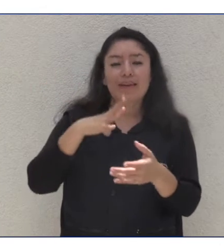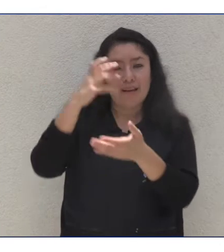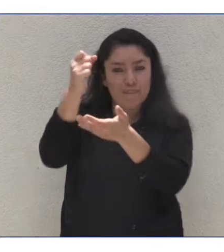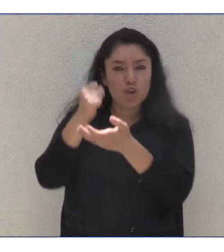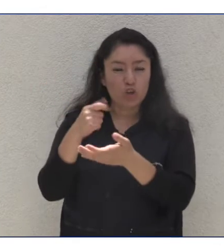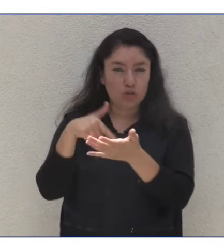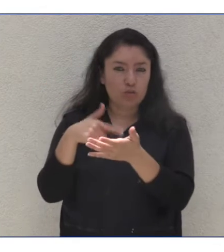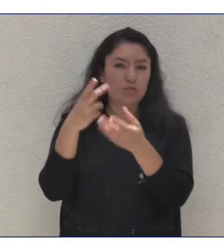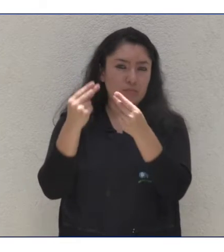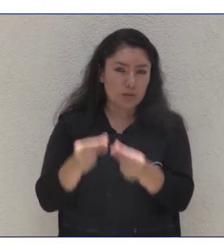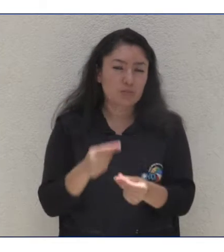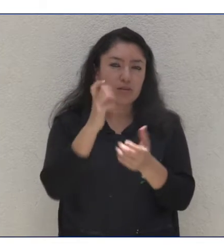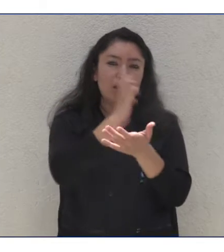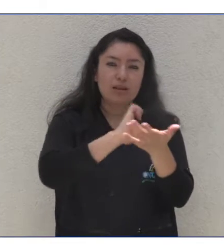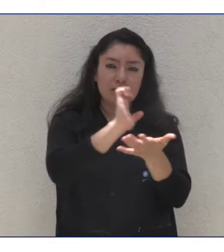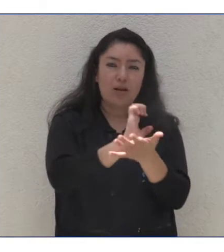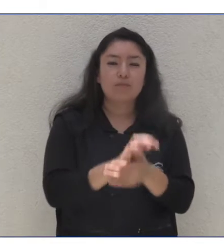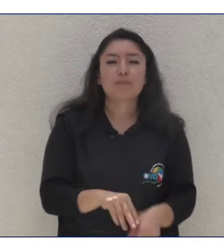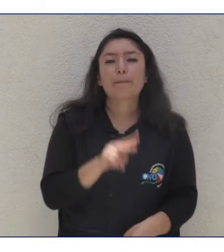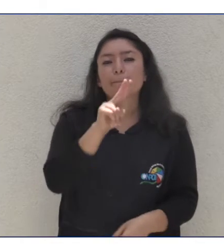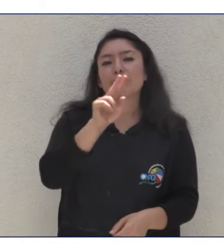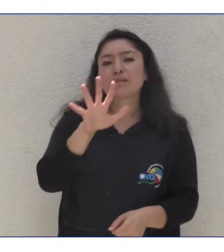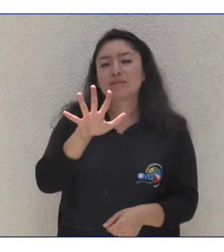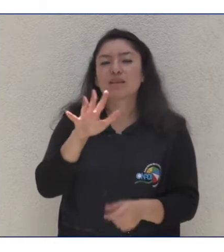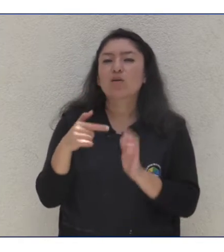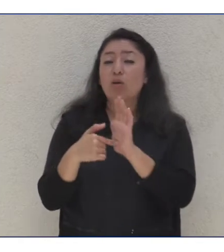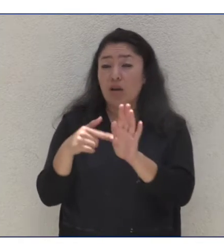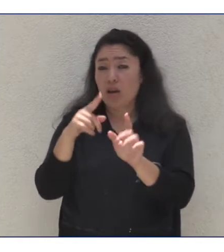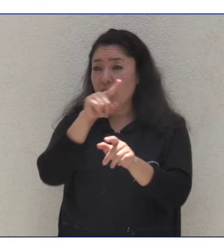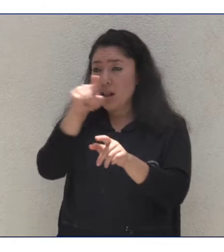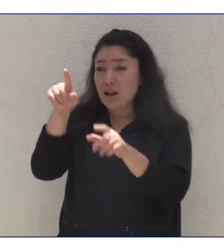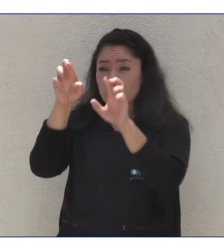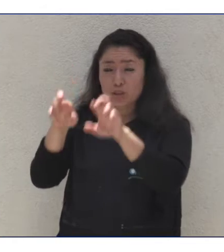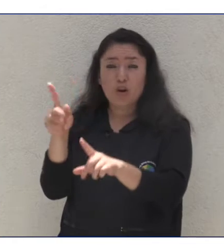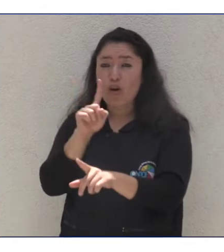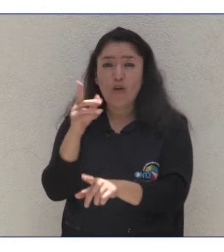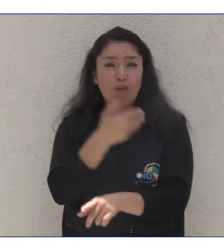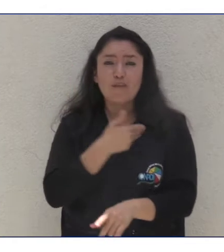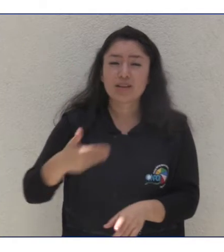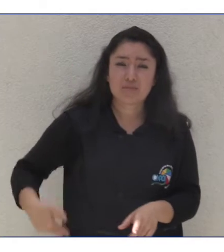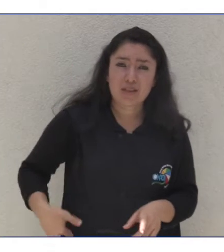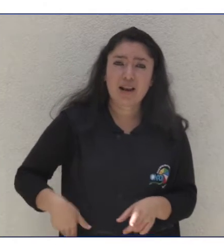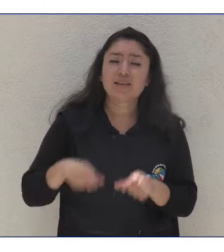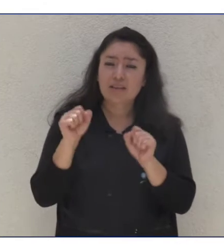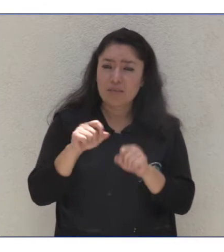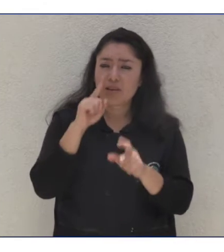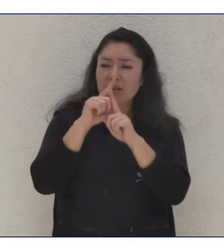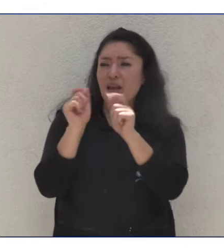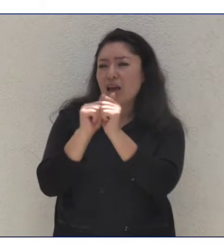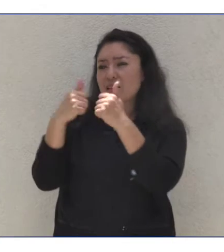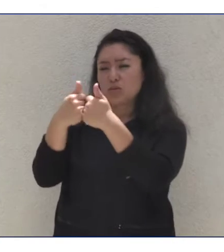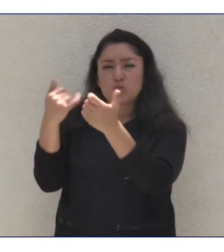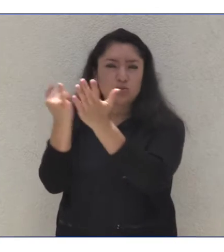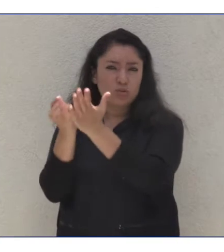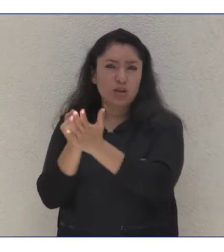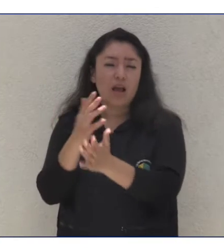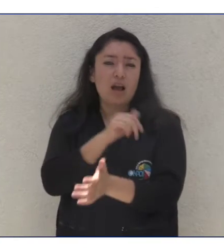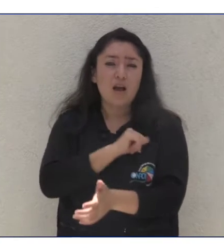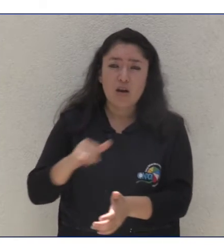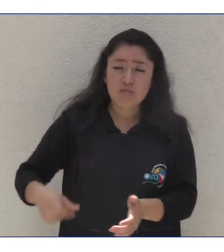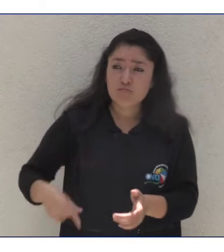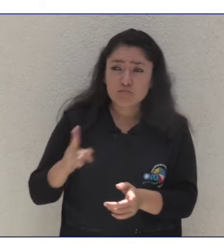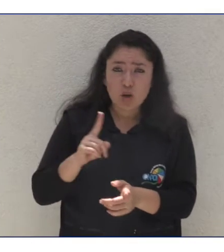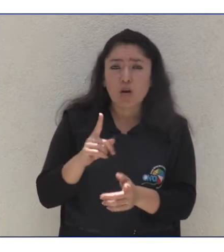dichos fondos. 25. En caso de las entidades no gubernamentales de carácter privado que manejen o administren